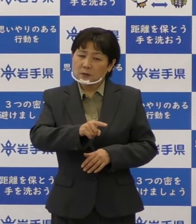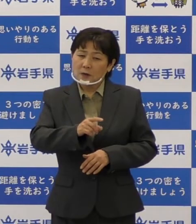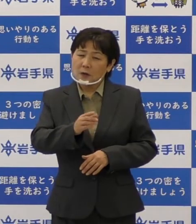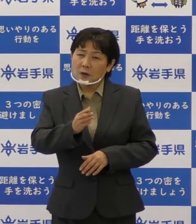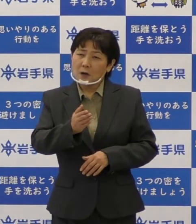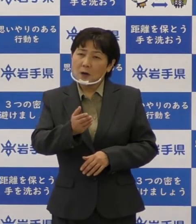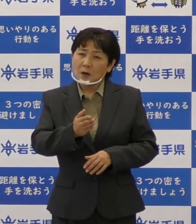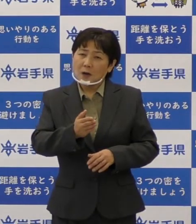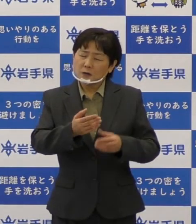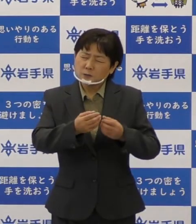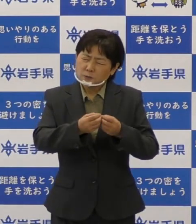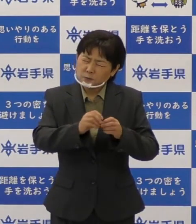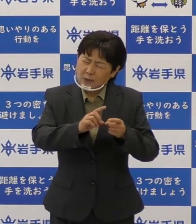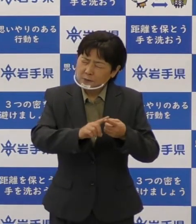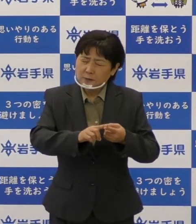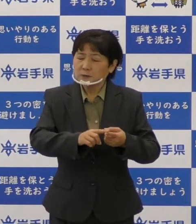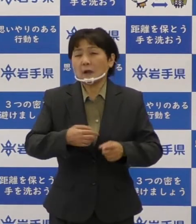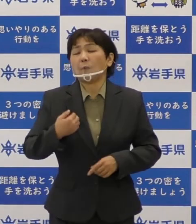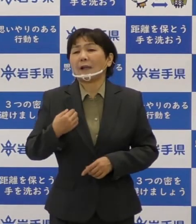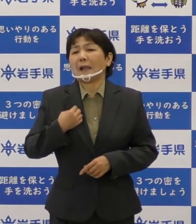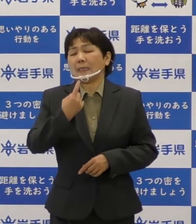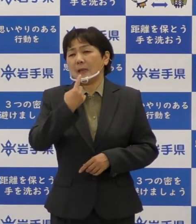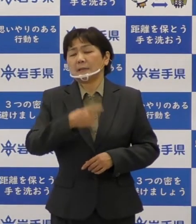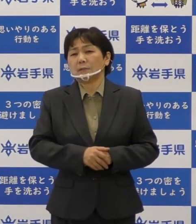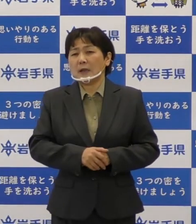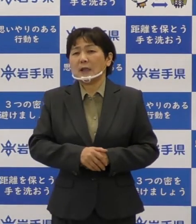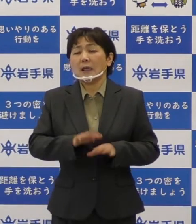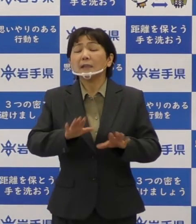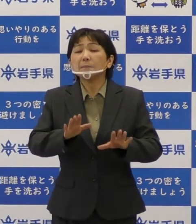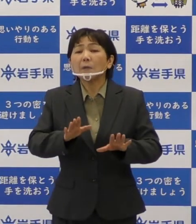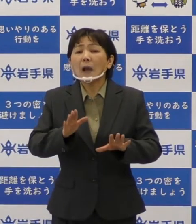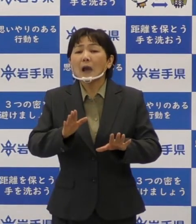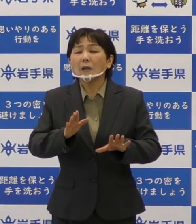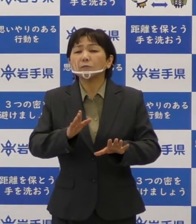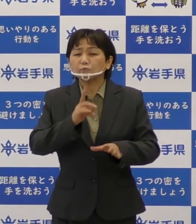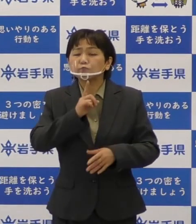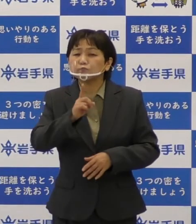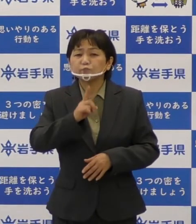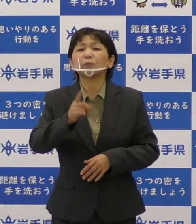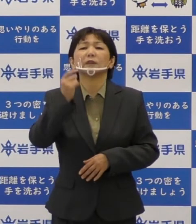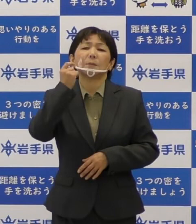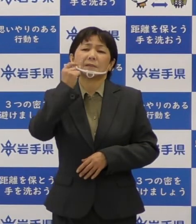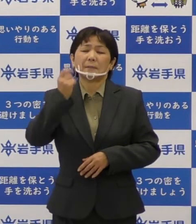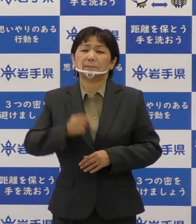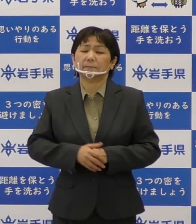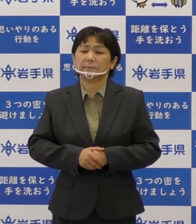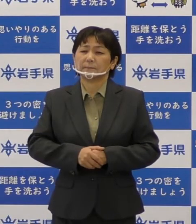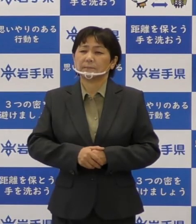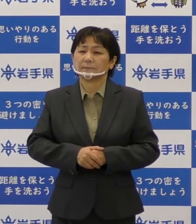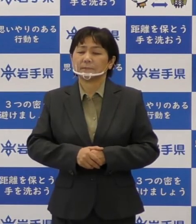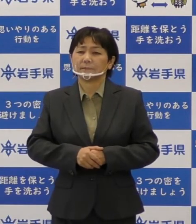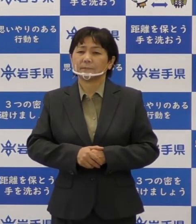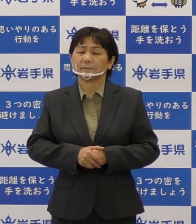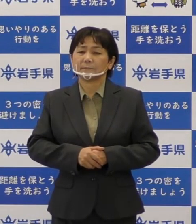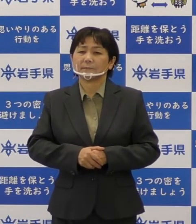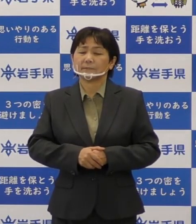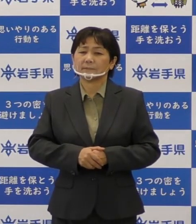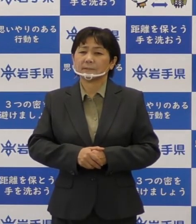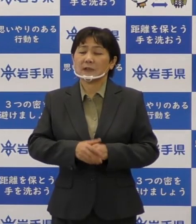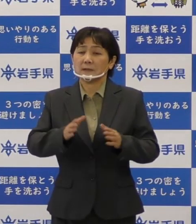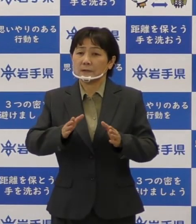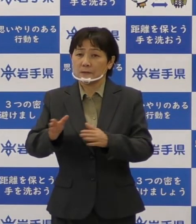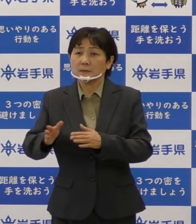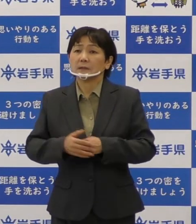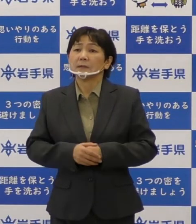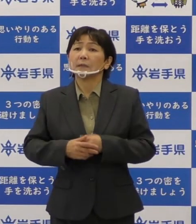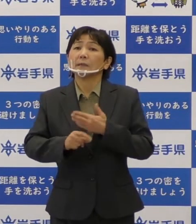はコメントなしとさせていただきたいと思います。あと、そうですね、テレビを見ていて内閣